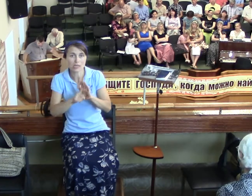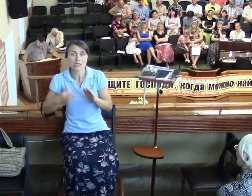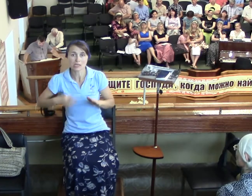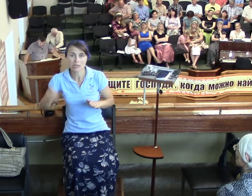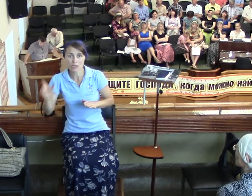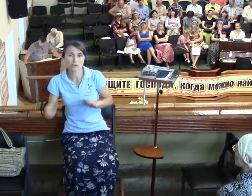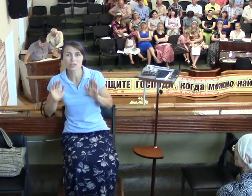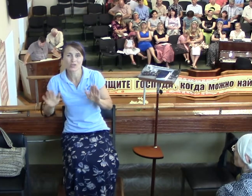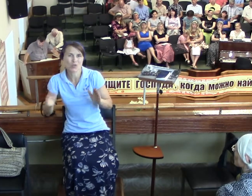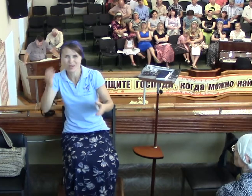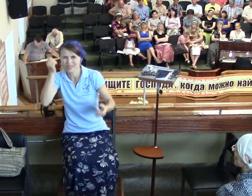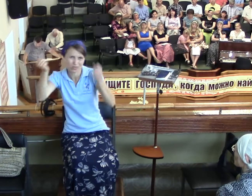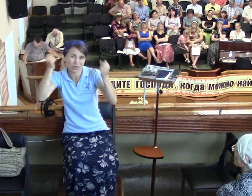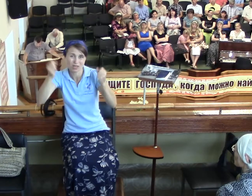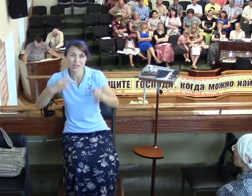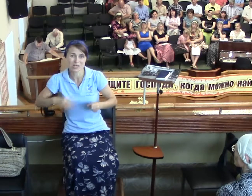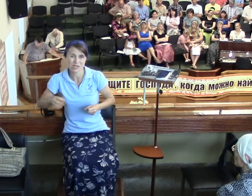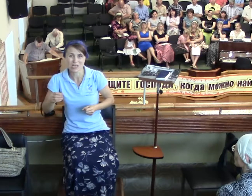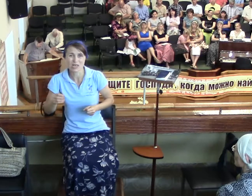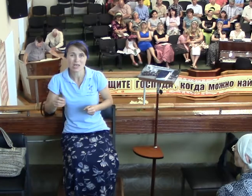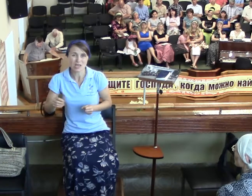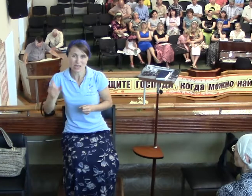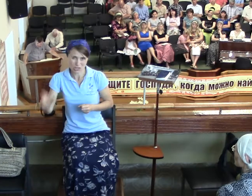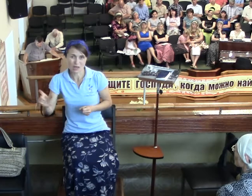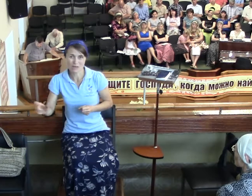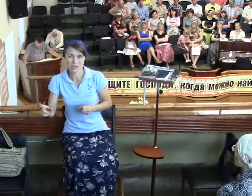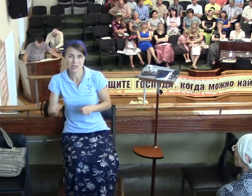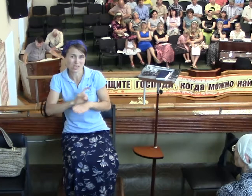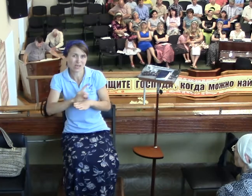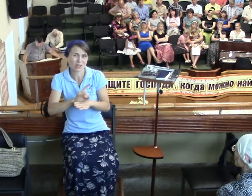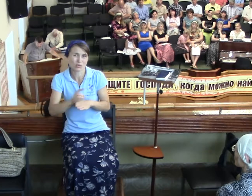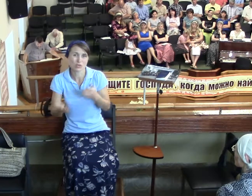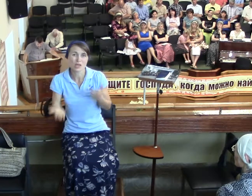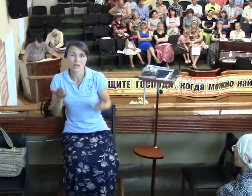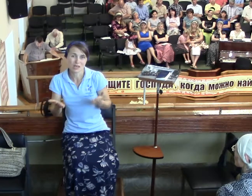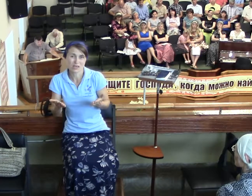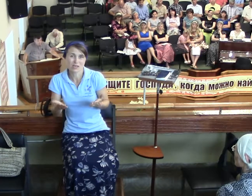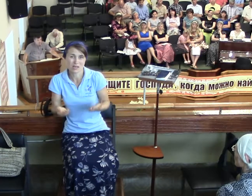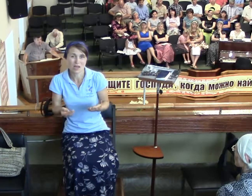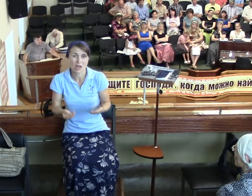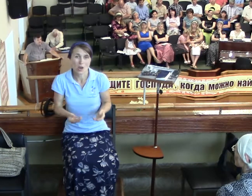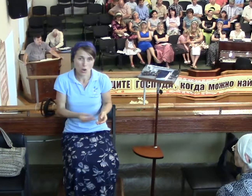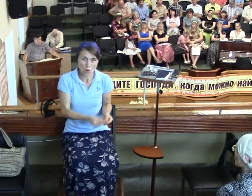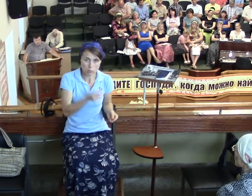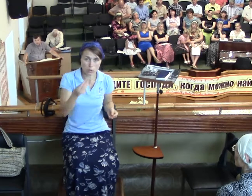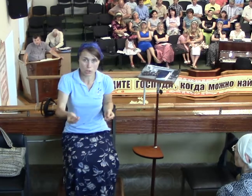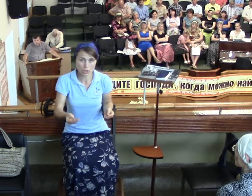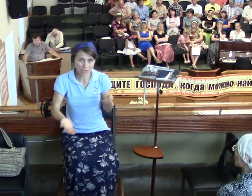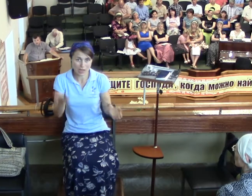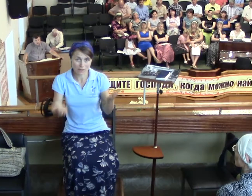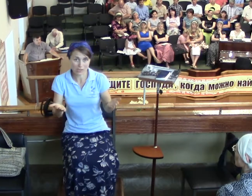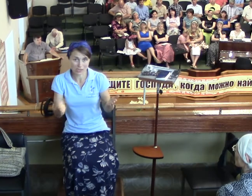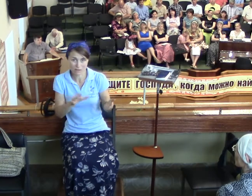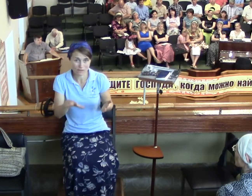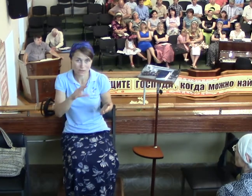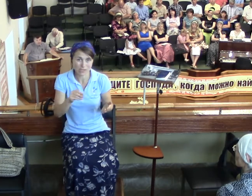сыны мужей ложь. Если положить их на весы, все они вместе легче пустоты». И Давид был